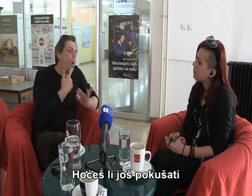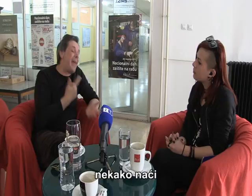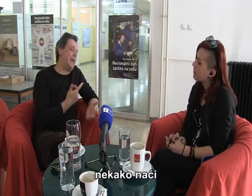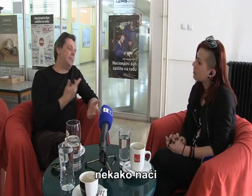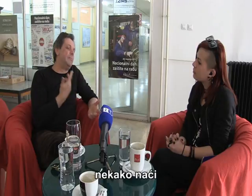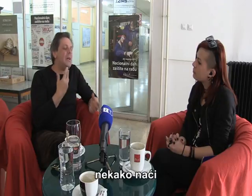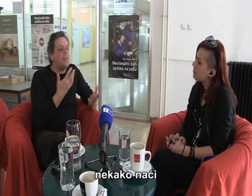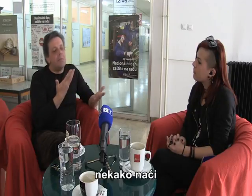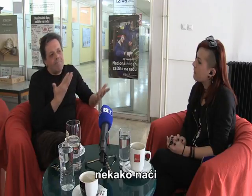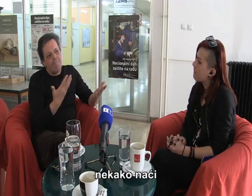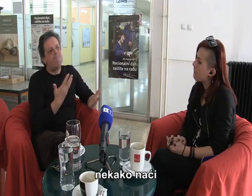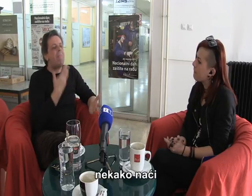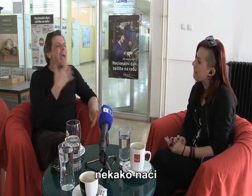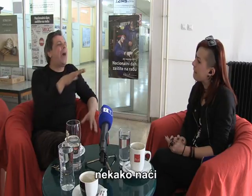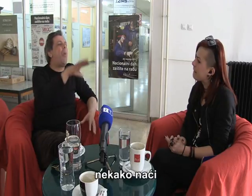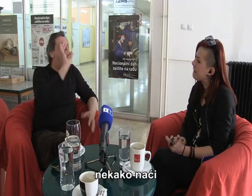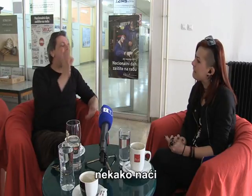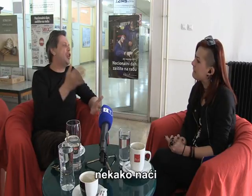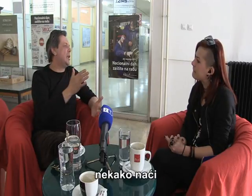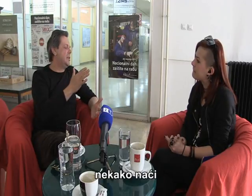probati nekako naći